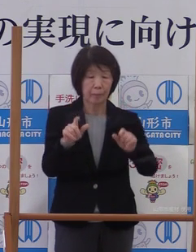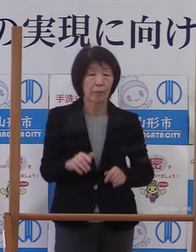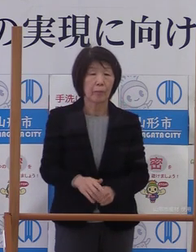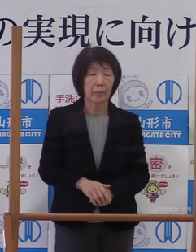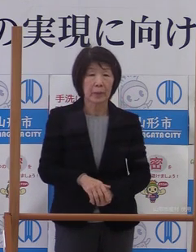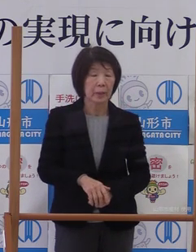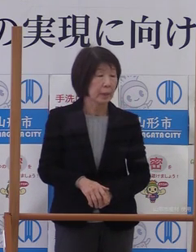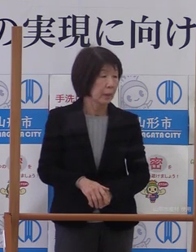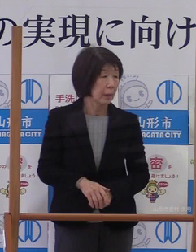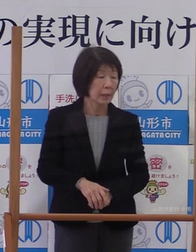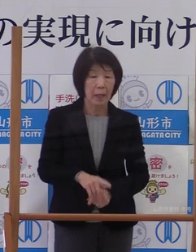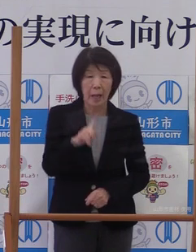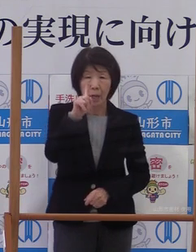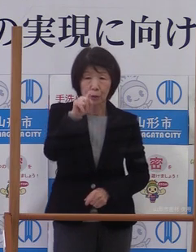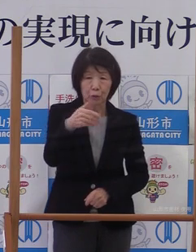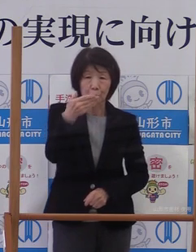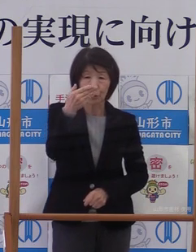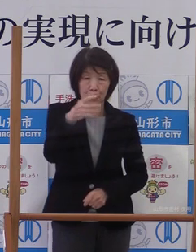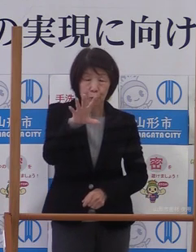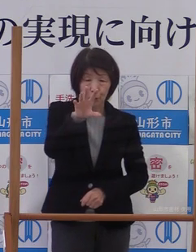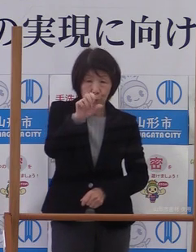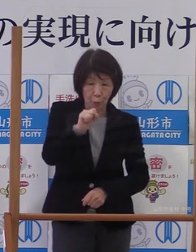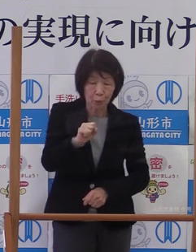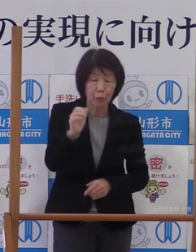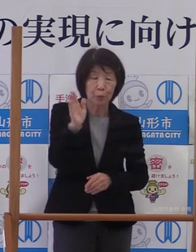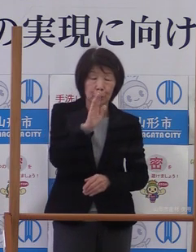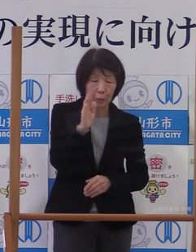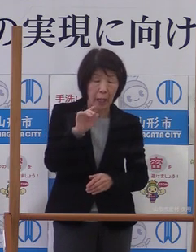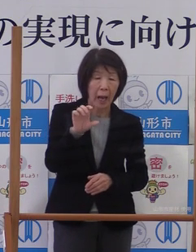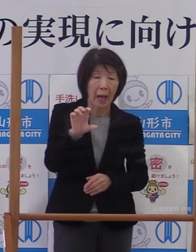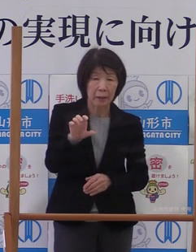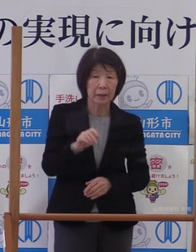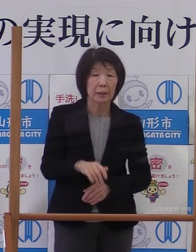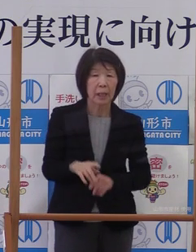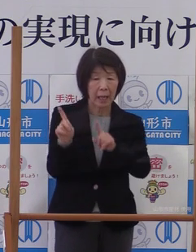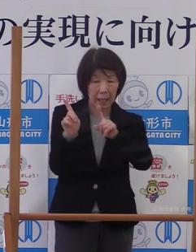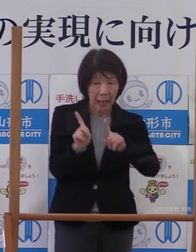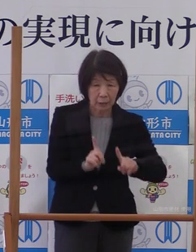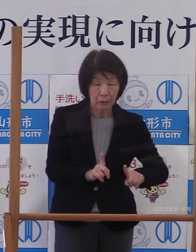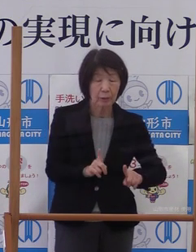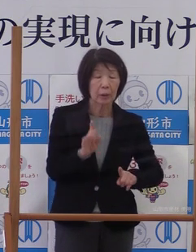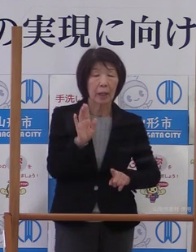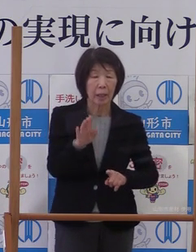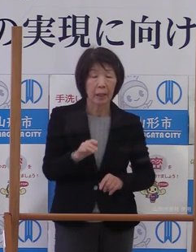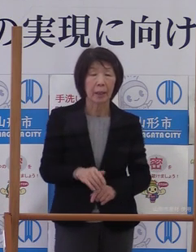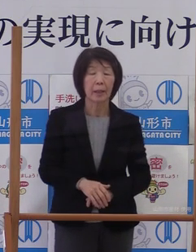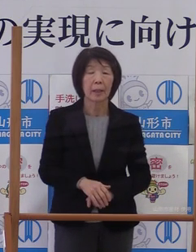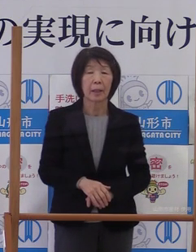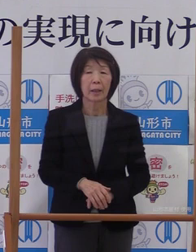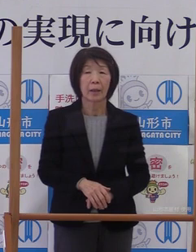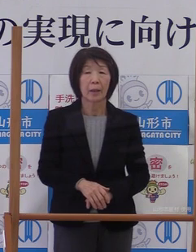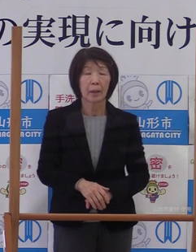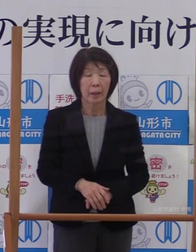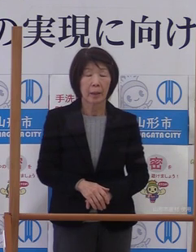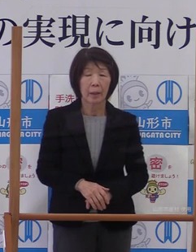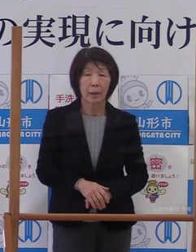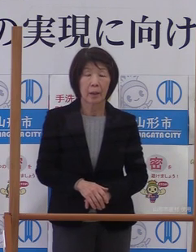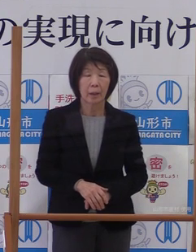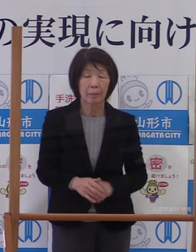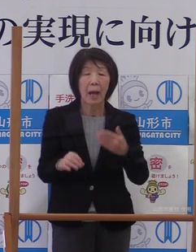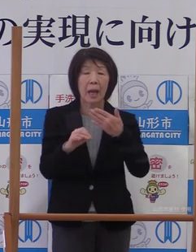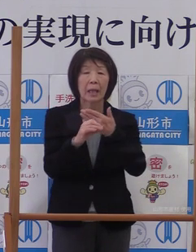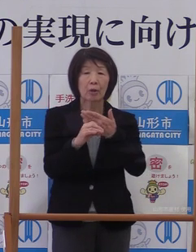市税の原資という9億ほど、ここに書いてあるほどあるんですけども、でまあ、それについてはですね、まあ、国からの分で、例